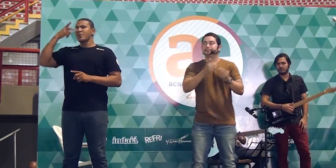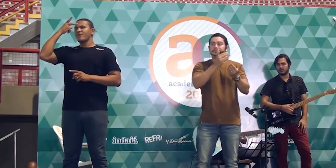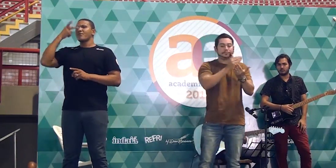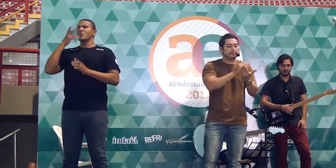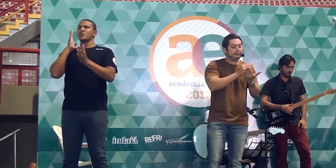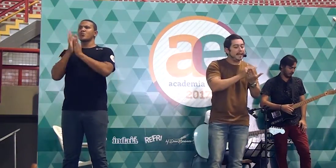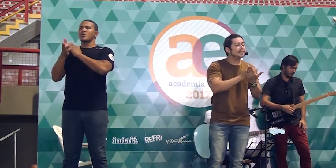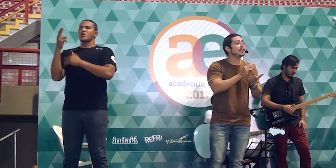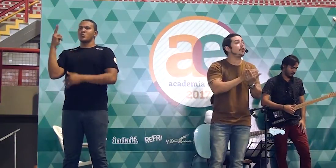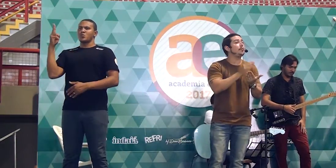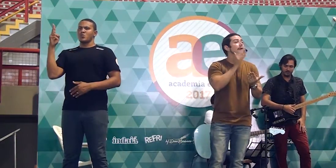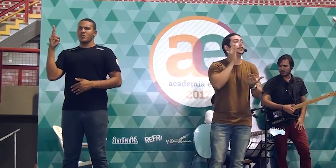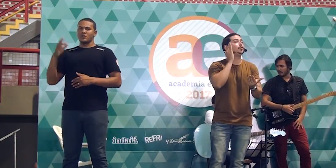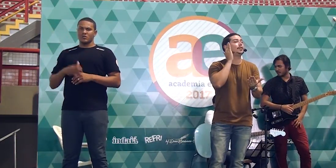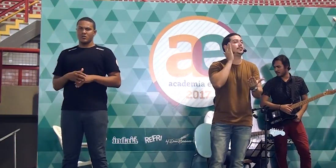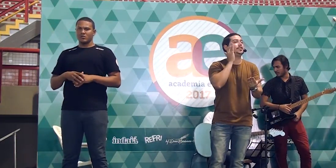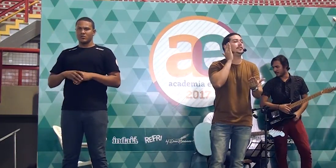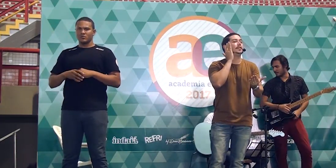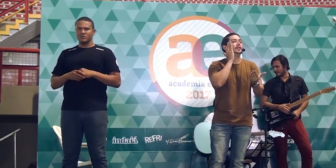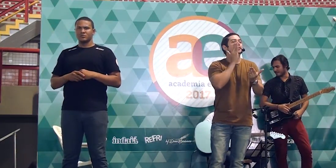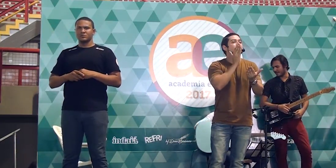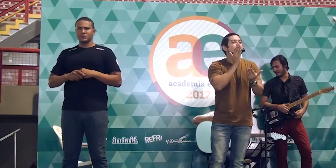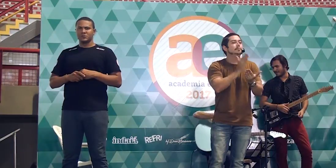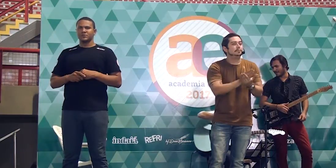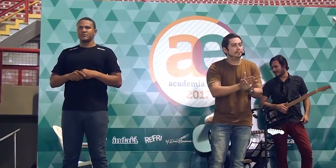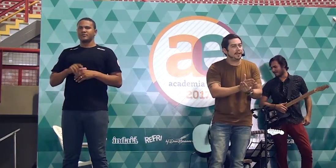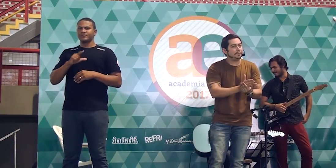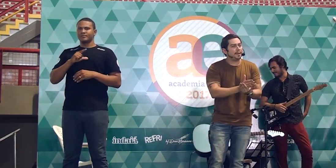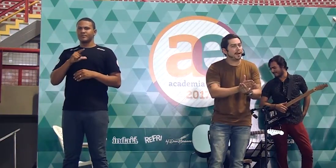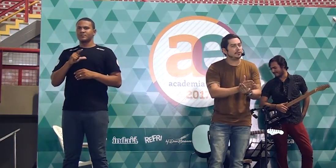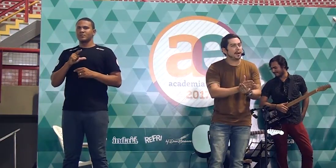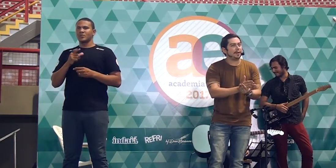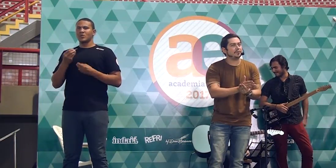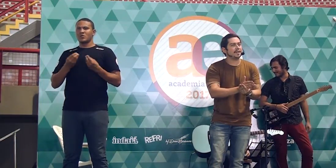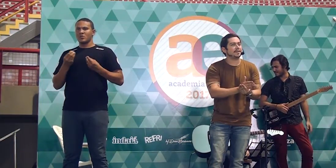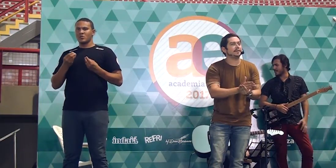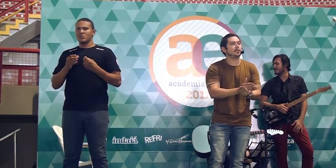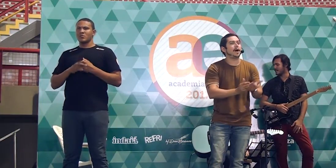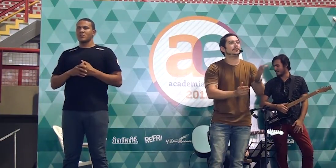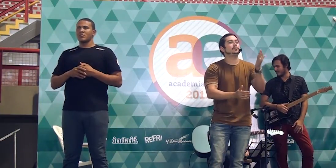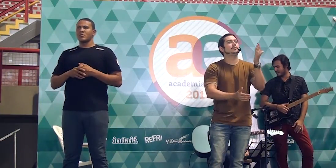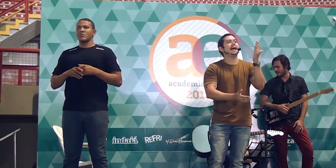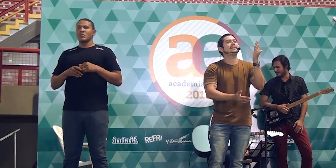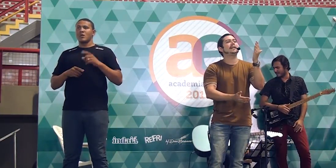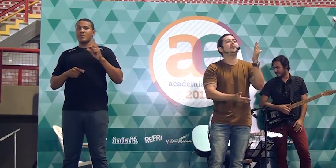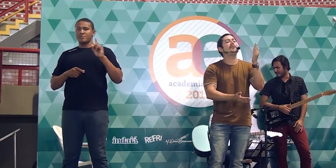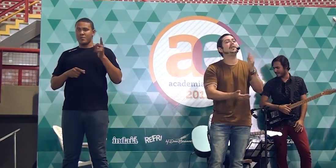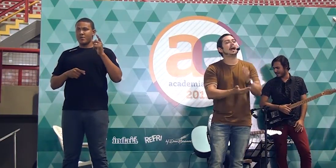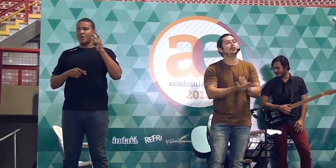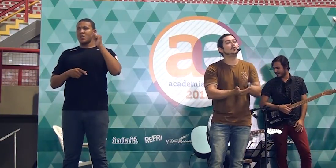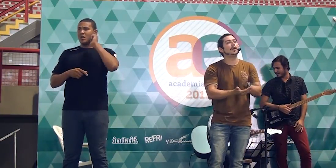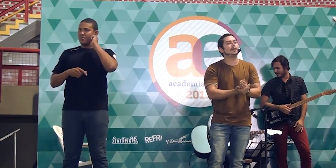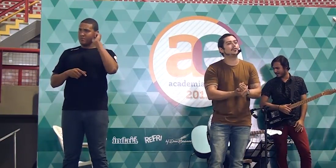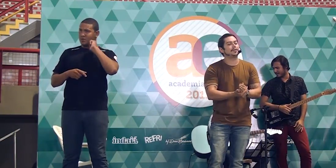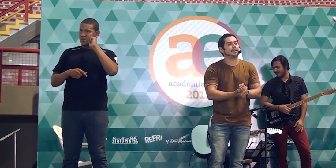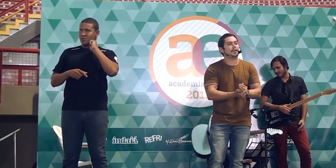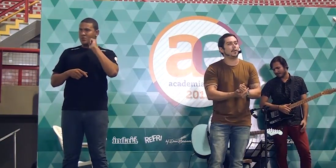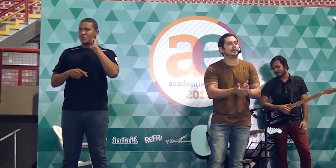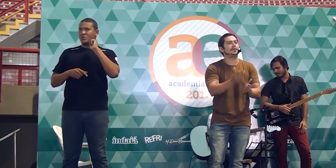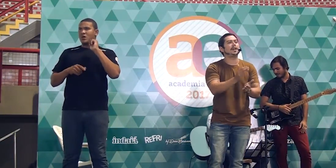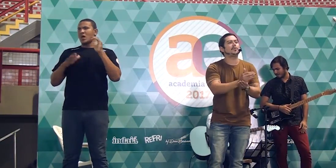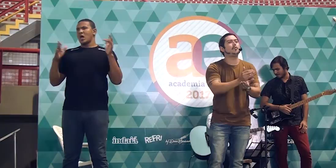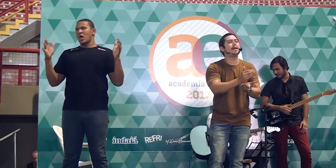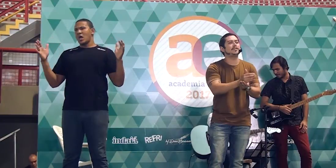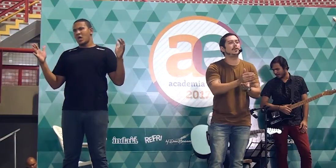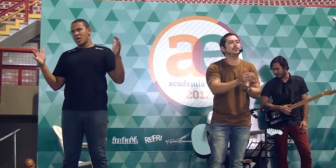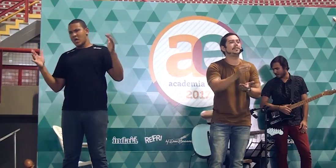Uruguai. Esse golpe, ele dura de 1º de abril de 64 até o final do ano de